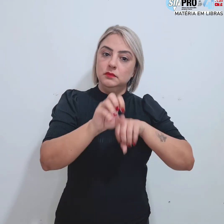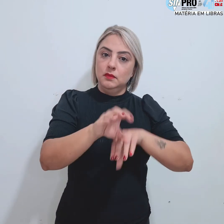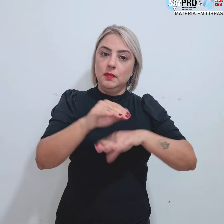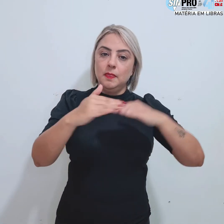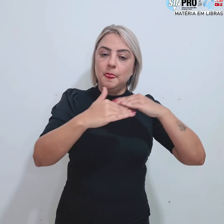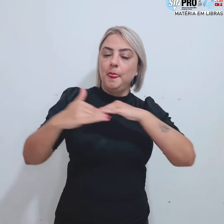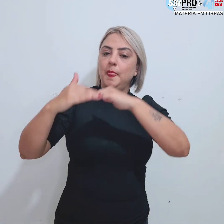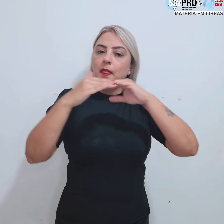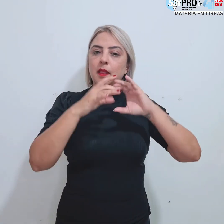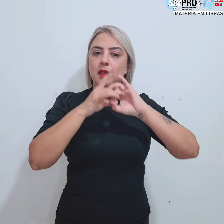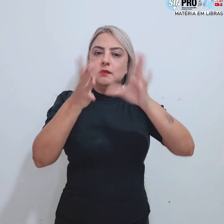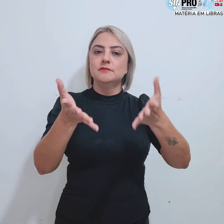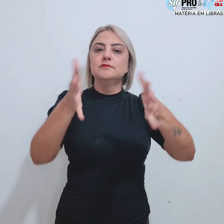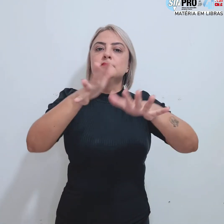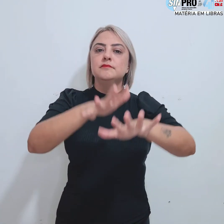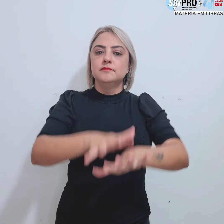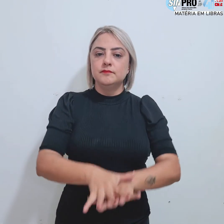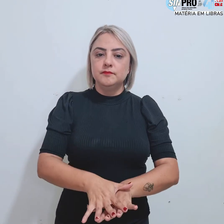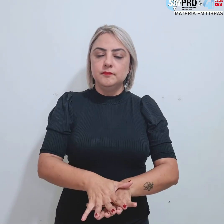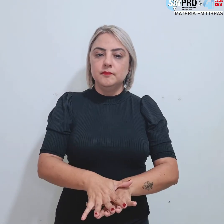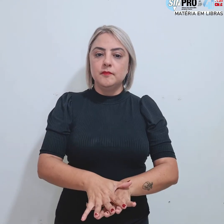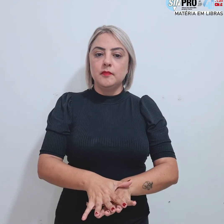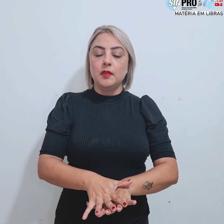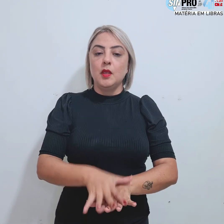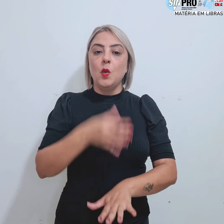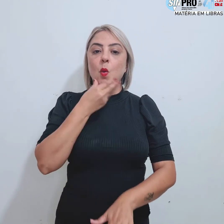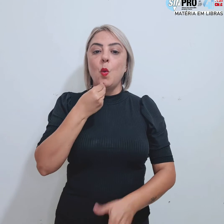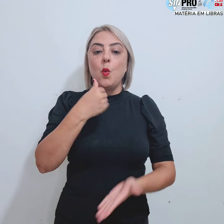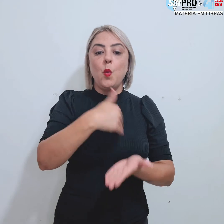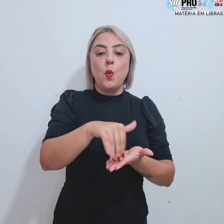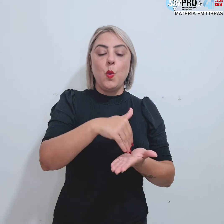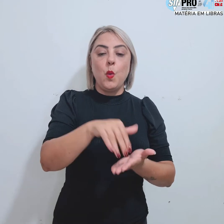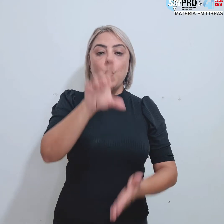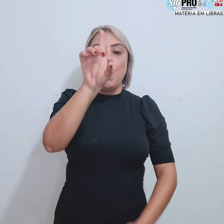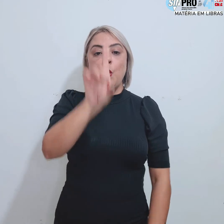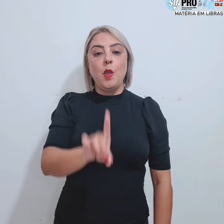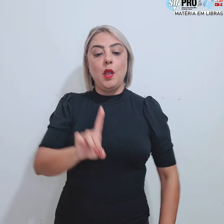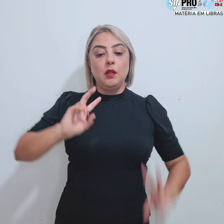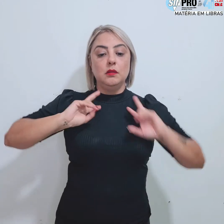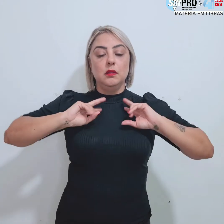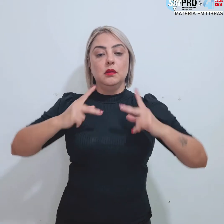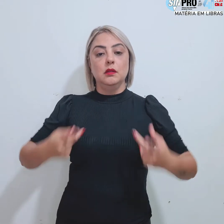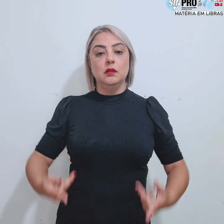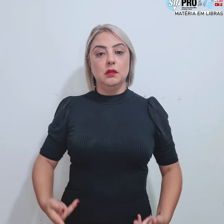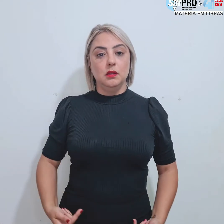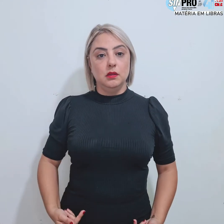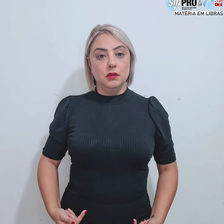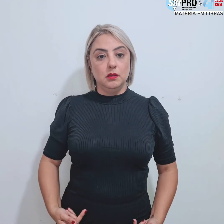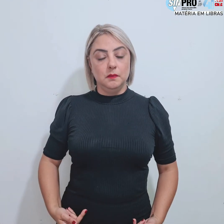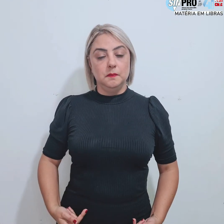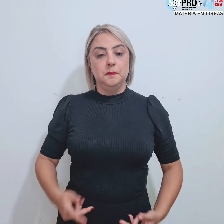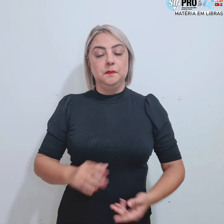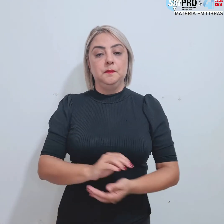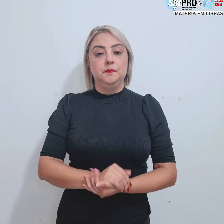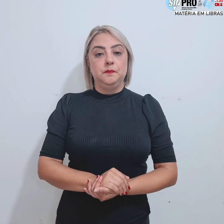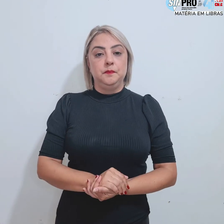educação democrática e inclusiva, o secretário de Direitos Humanos da Confederação